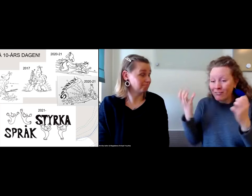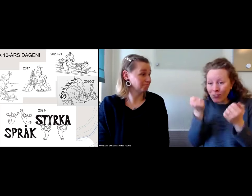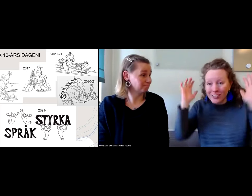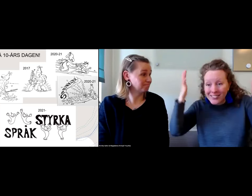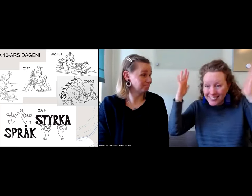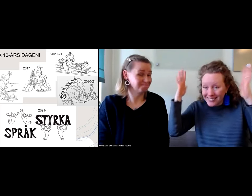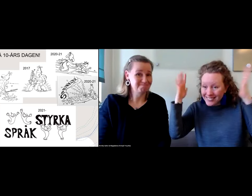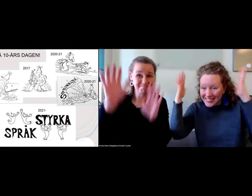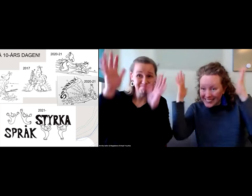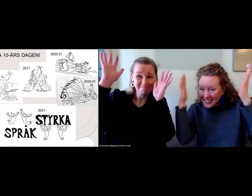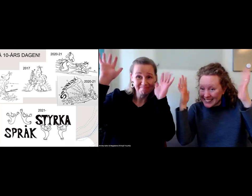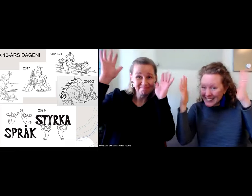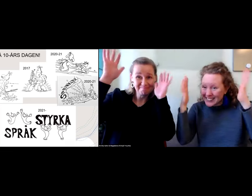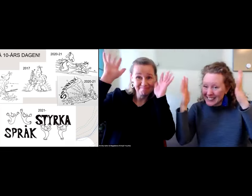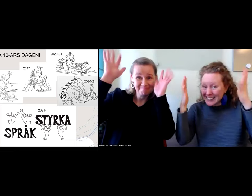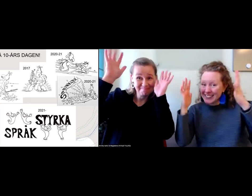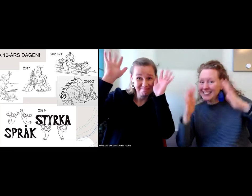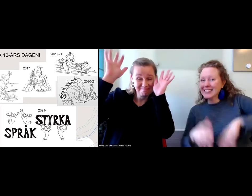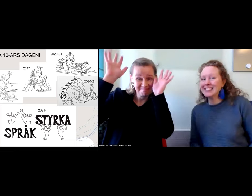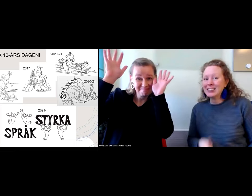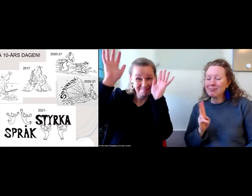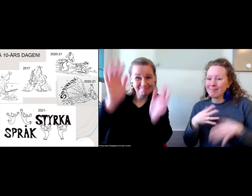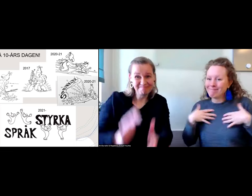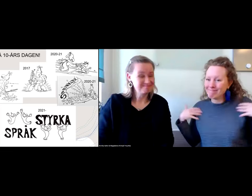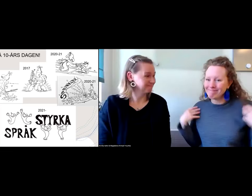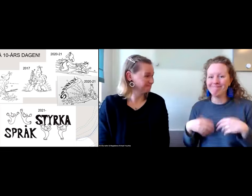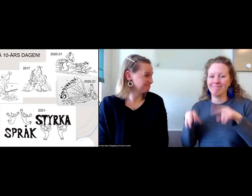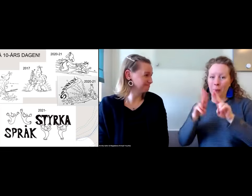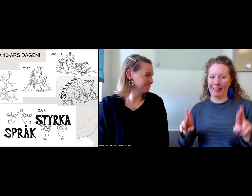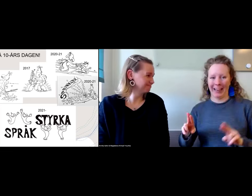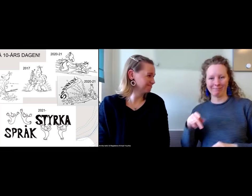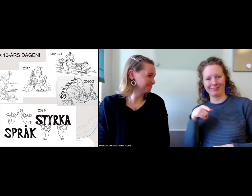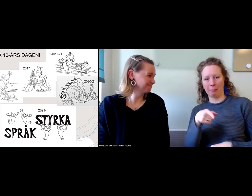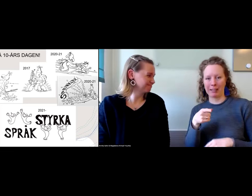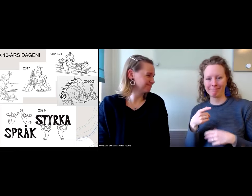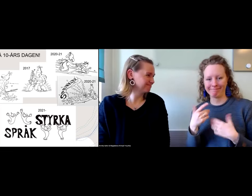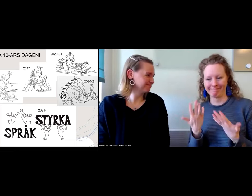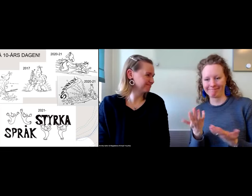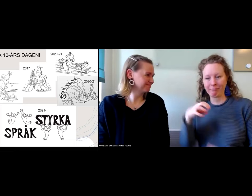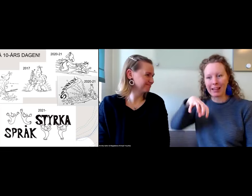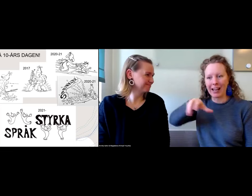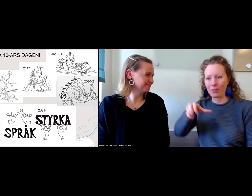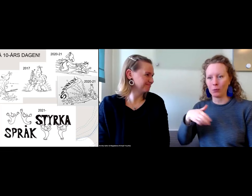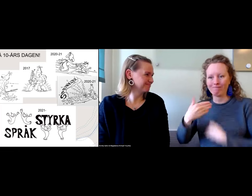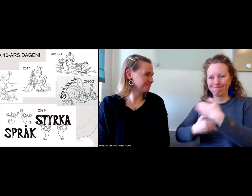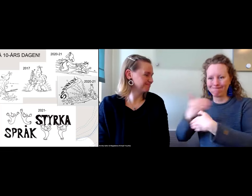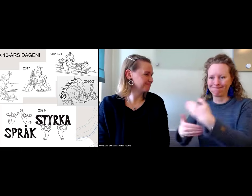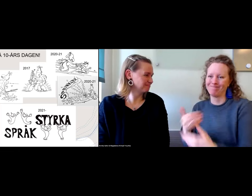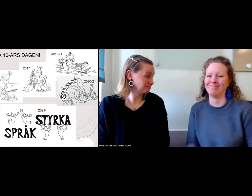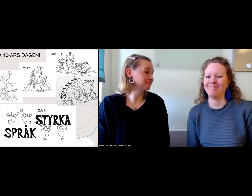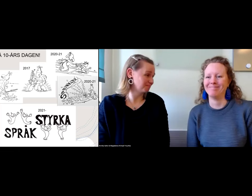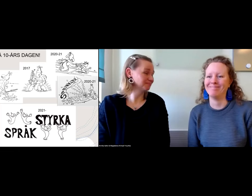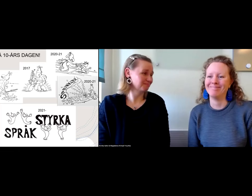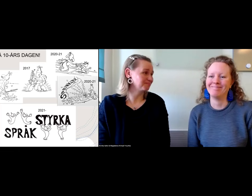sitä kokonaisuutta, että 10 vuotta me saadaan oikeasti hurrata ja taputtaa itsellemme ja olla iloisia siitä, että tätä työtä on nyt